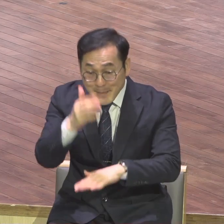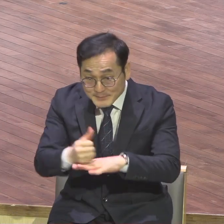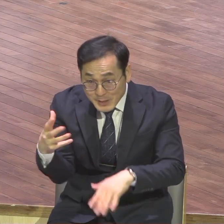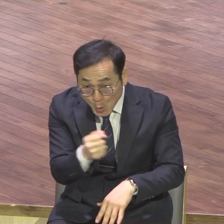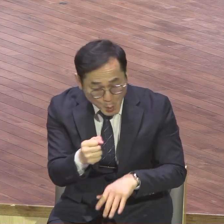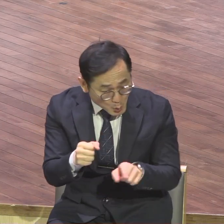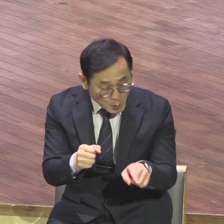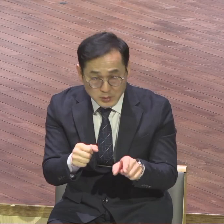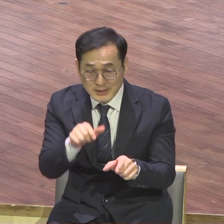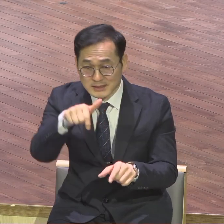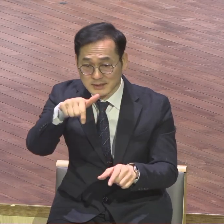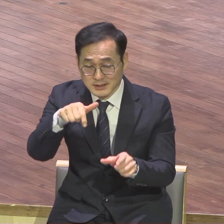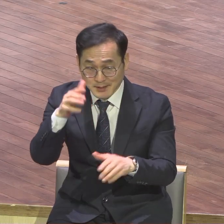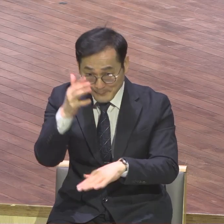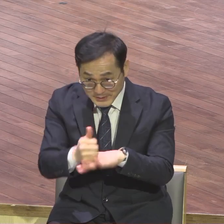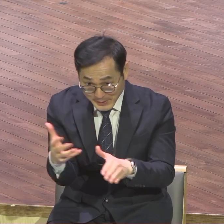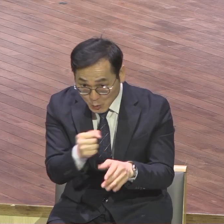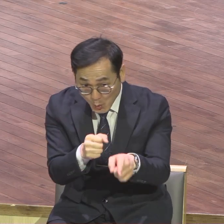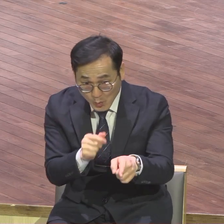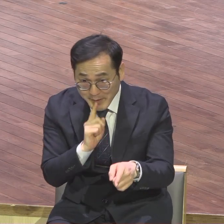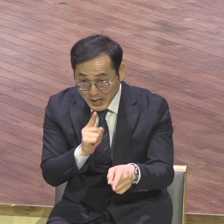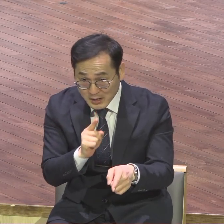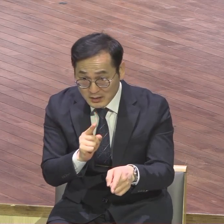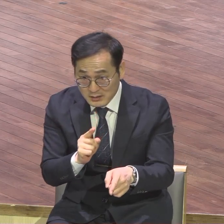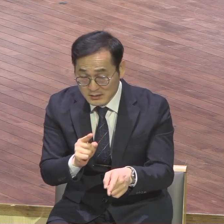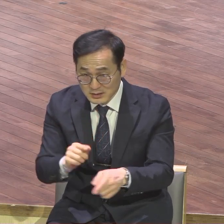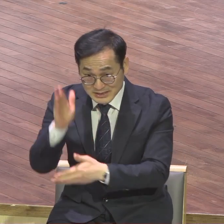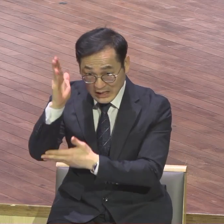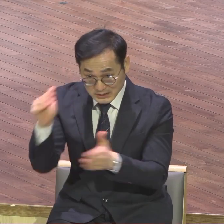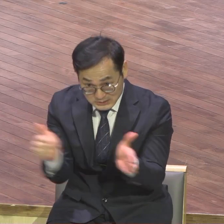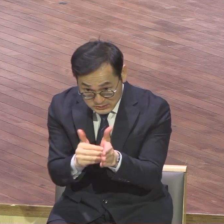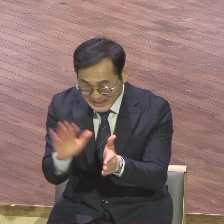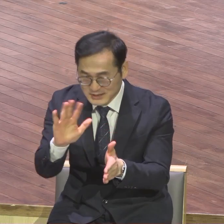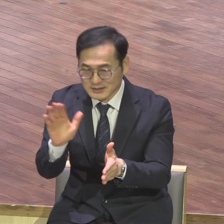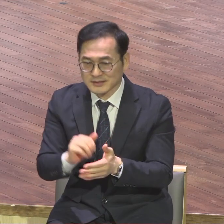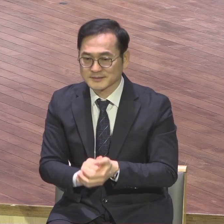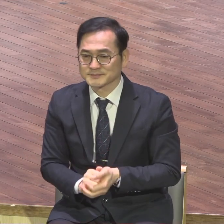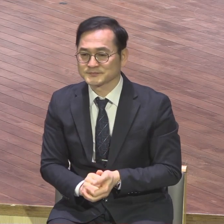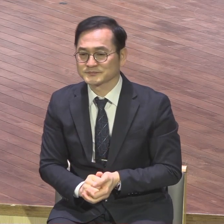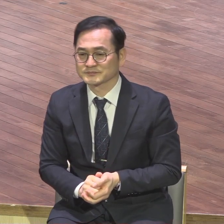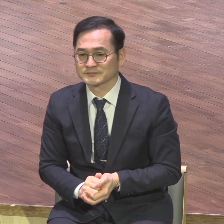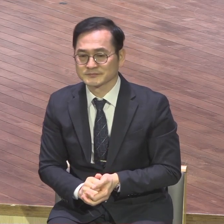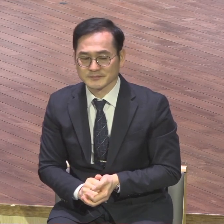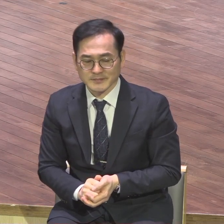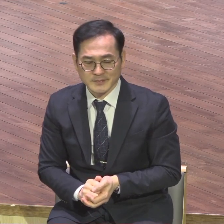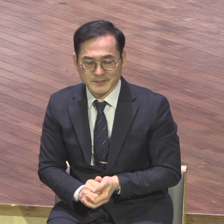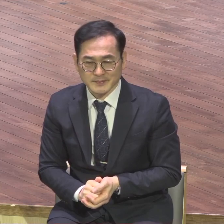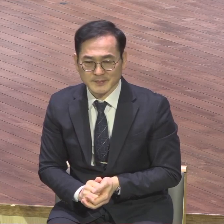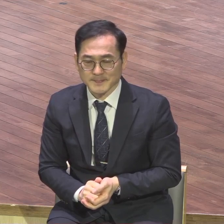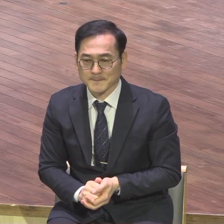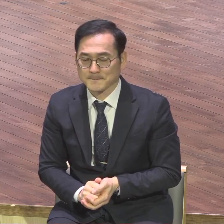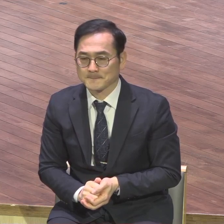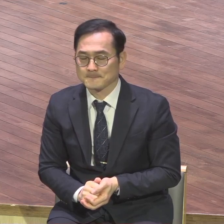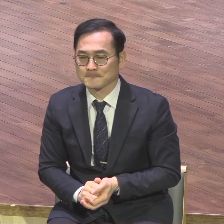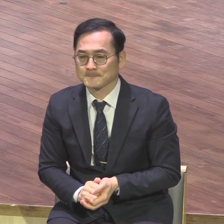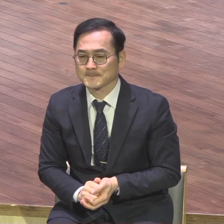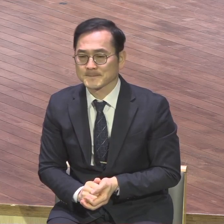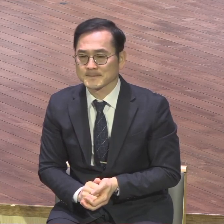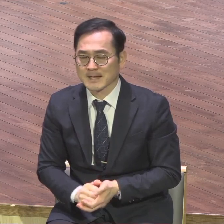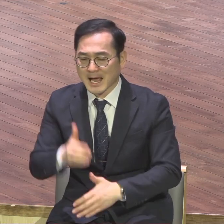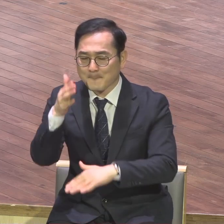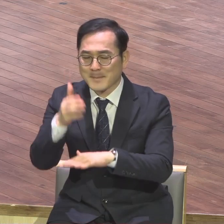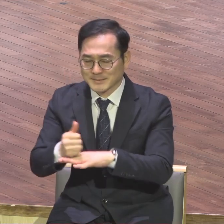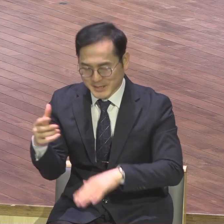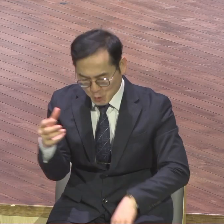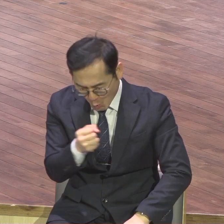그렇게 보이는데 그게 아니에요. 앞으로 빌립보가 두 장이 더 있습니다. 그래서